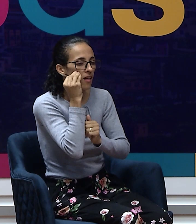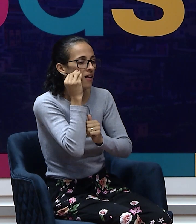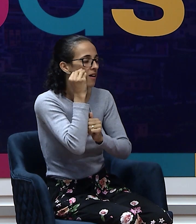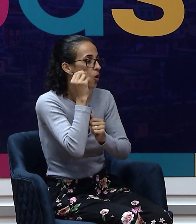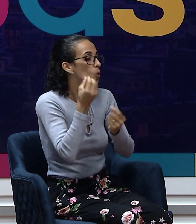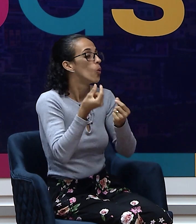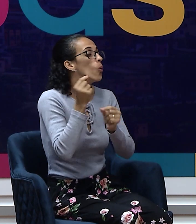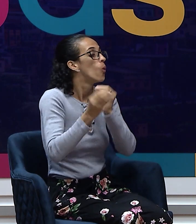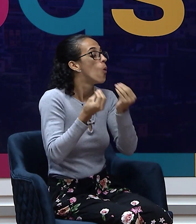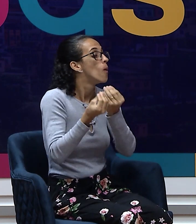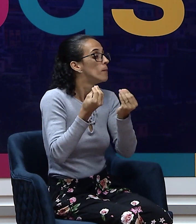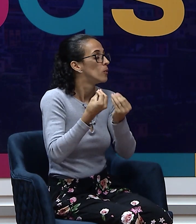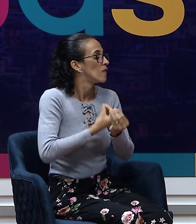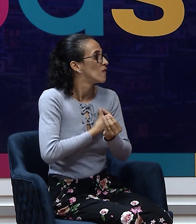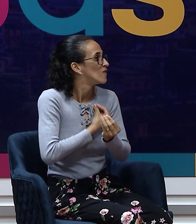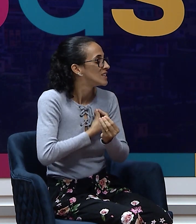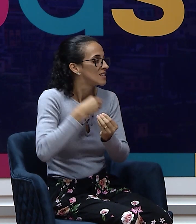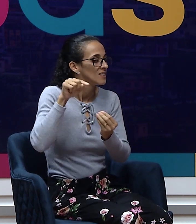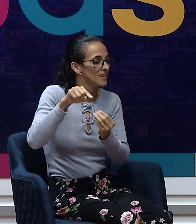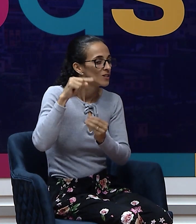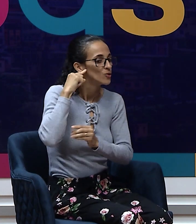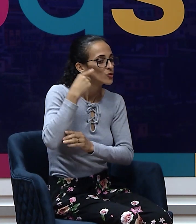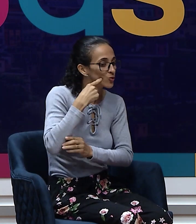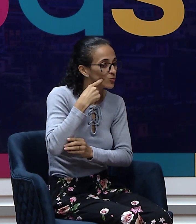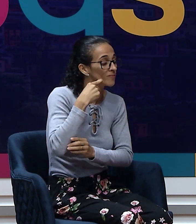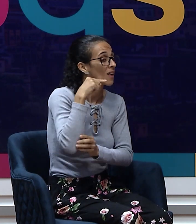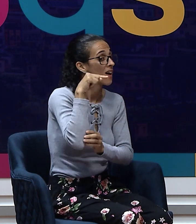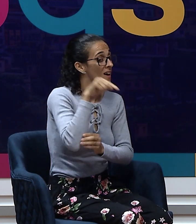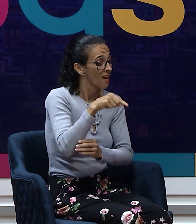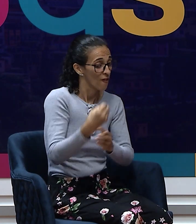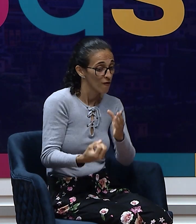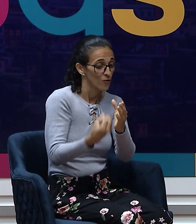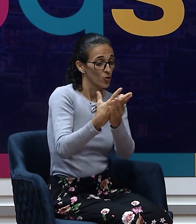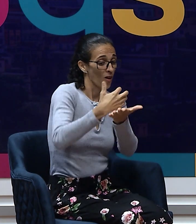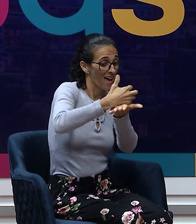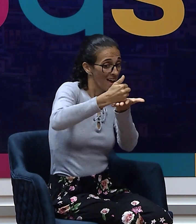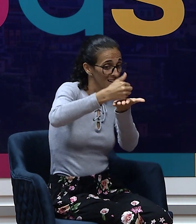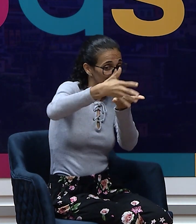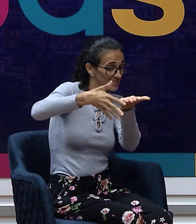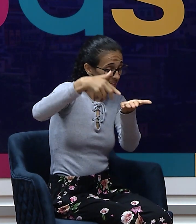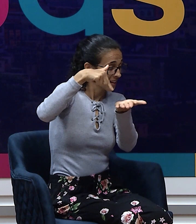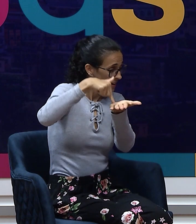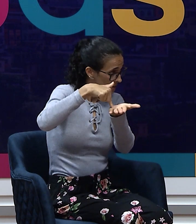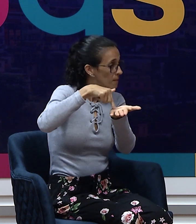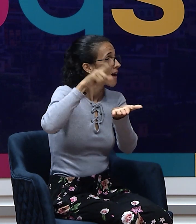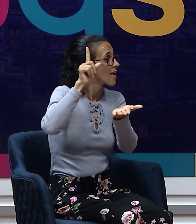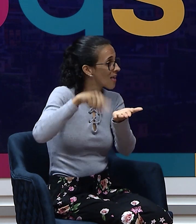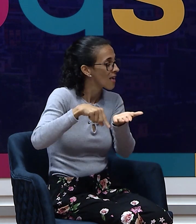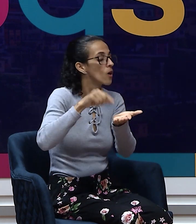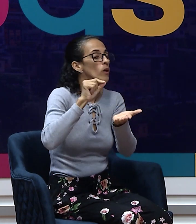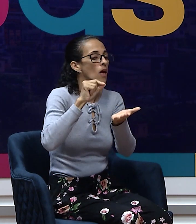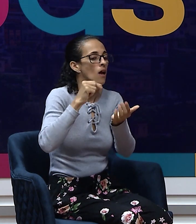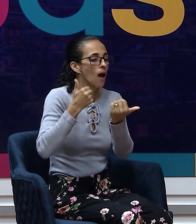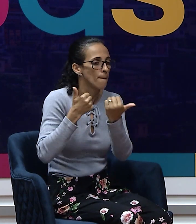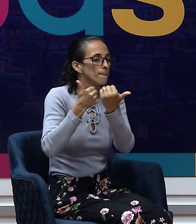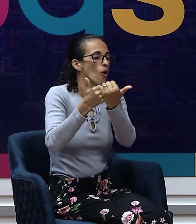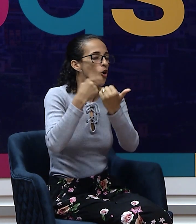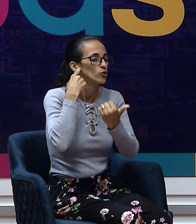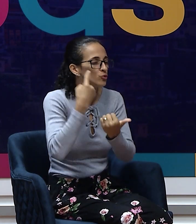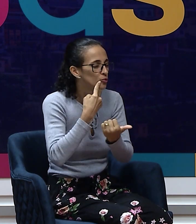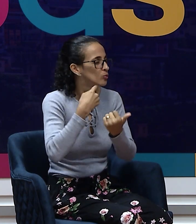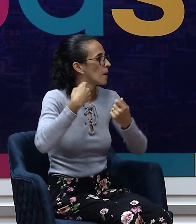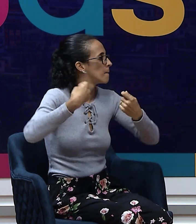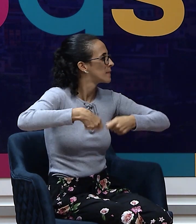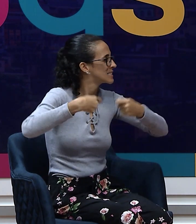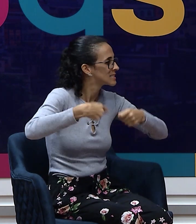a Juliana já acompanhava os surdos aqui dentro e fazia essa acessibilidade. Então, quando fundou o CAS Libras, é realmente